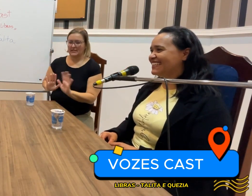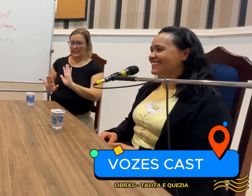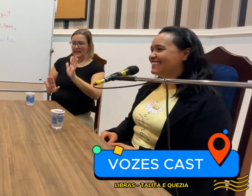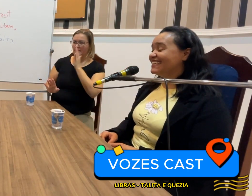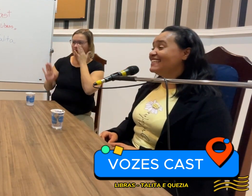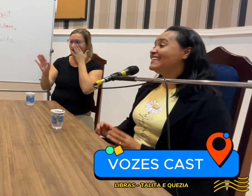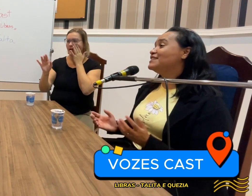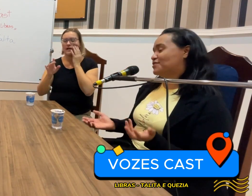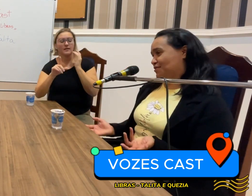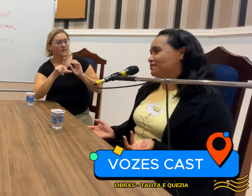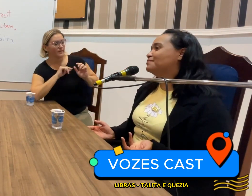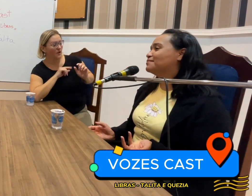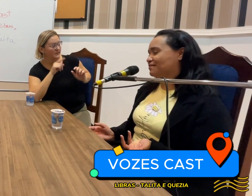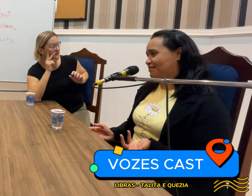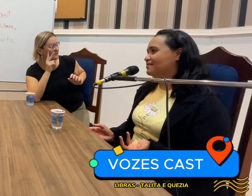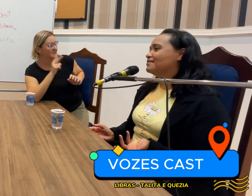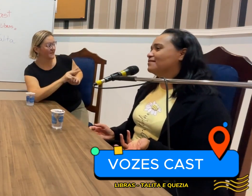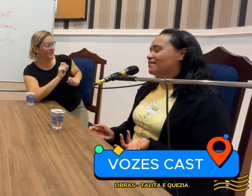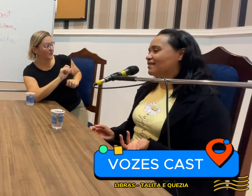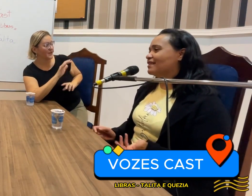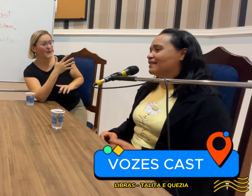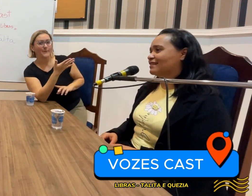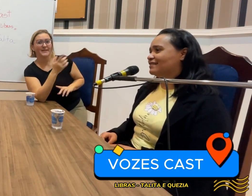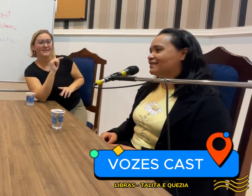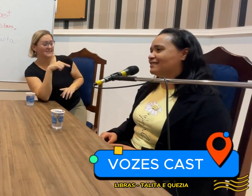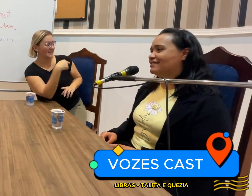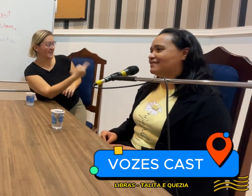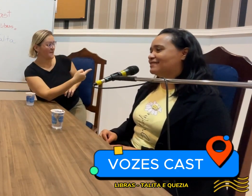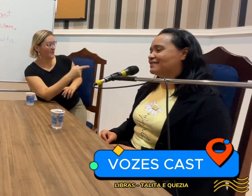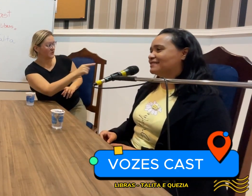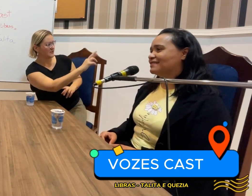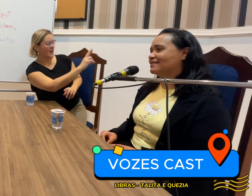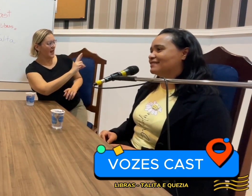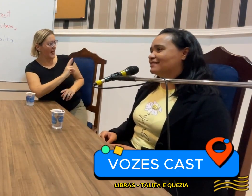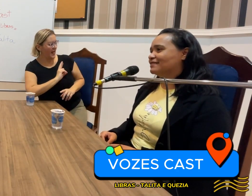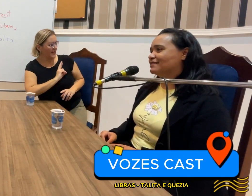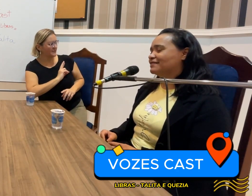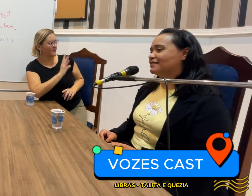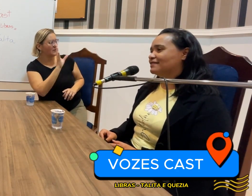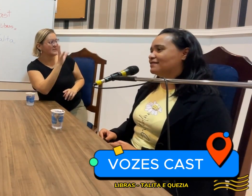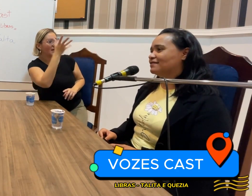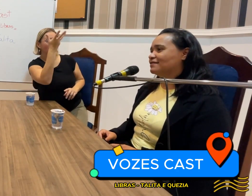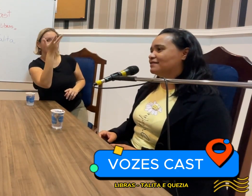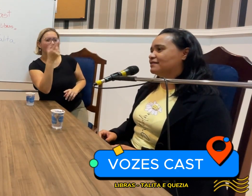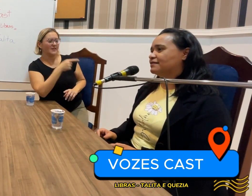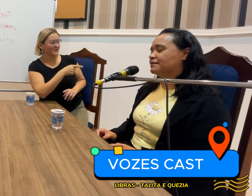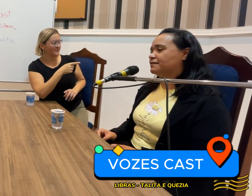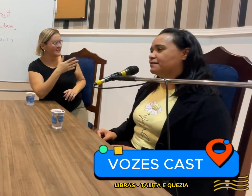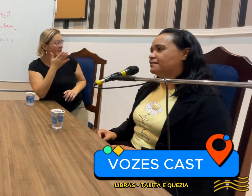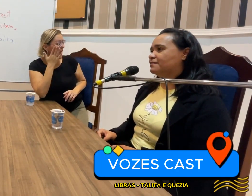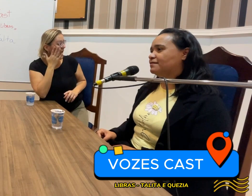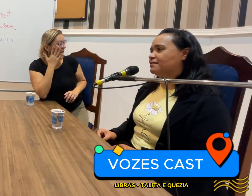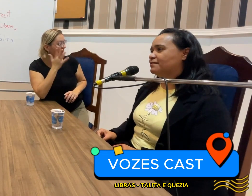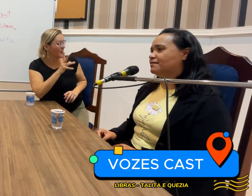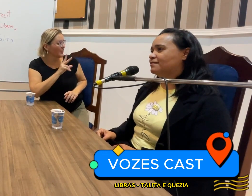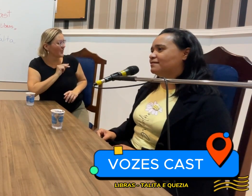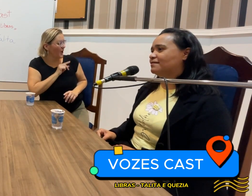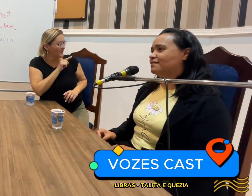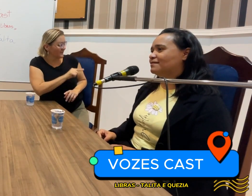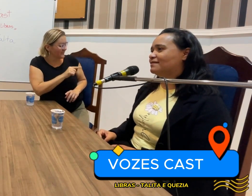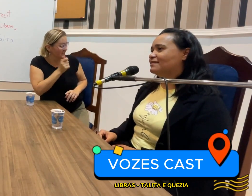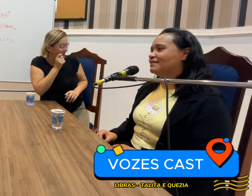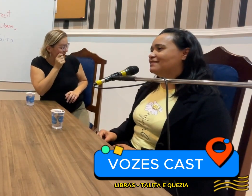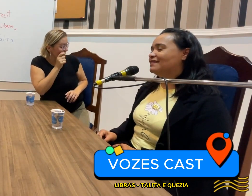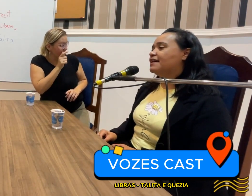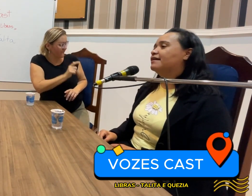os frutos. Isso. Porque quanto mais você vê o fruto crescendo, dando vida, você